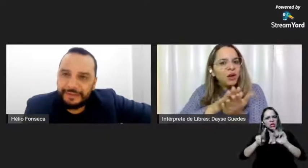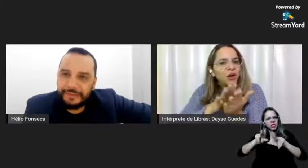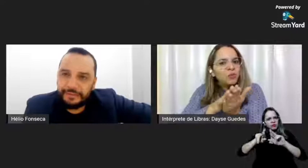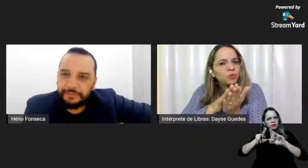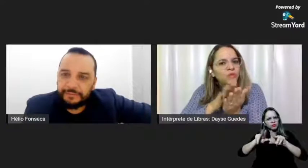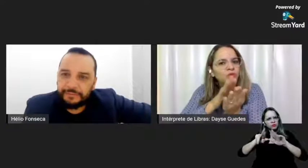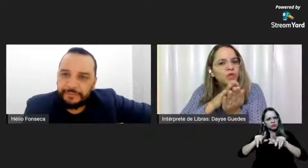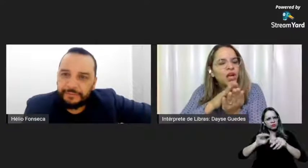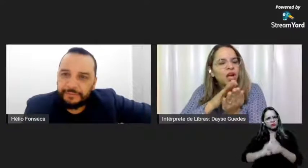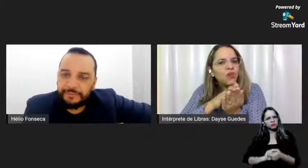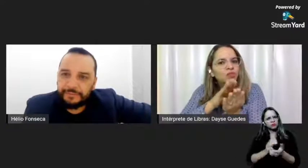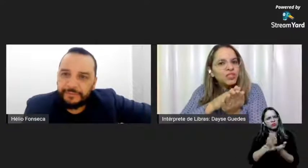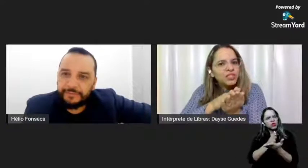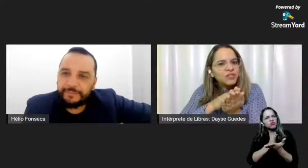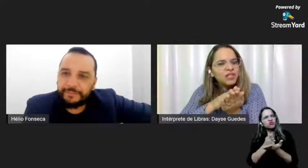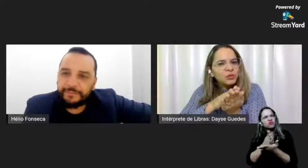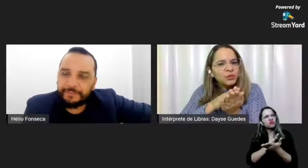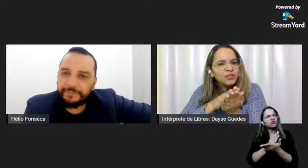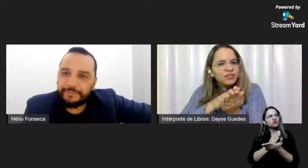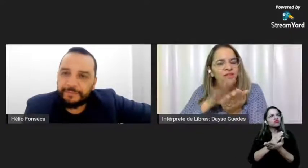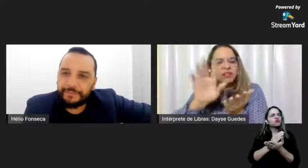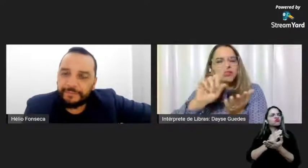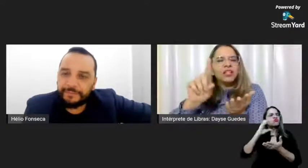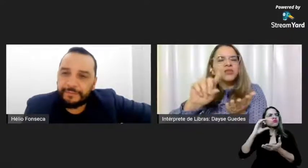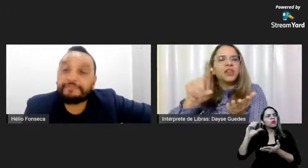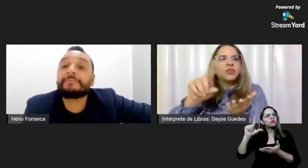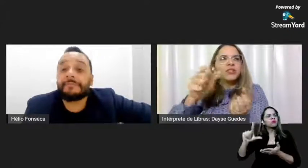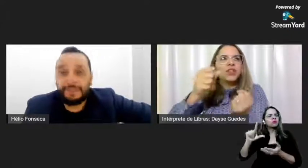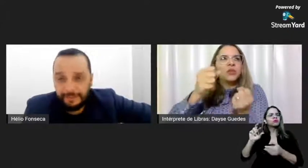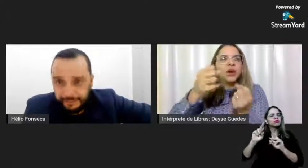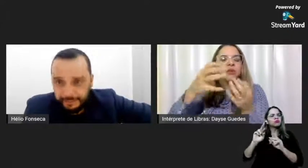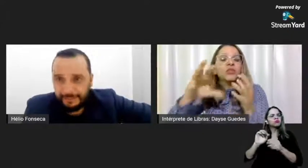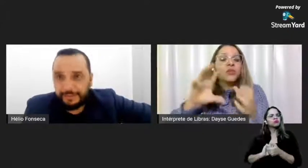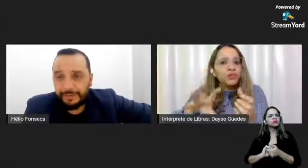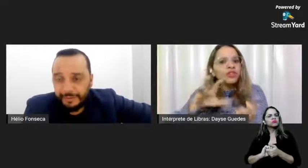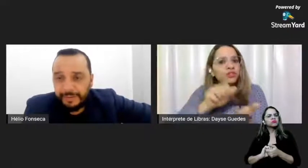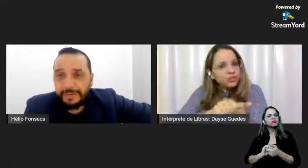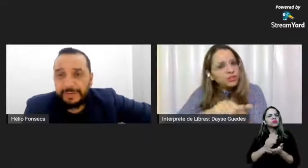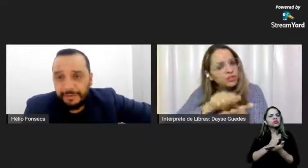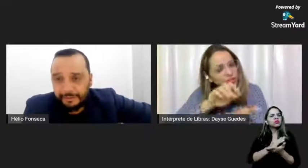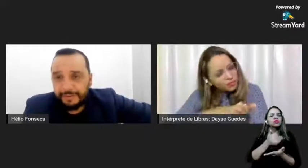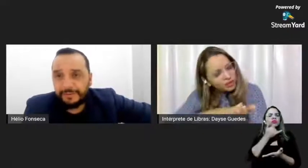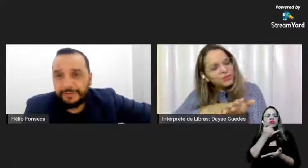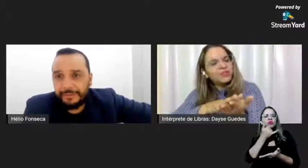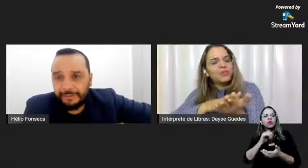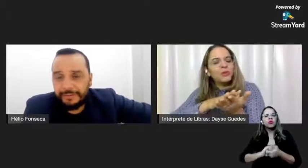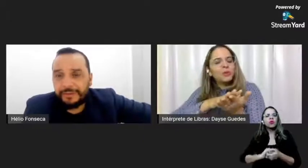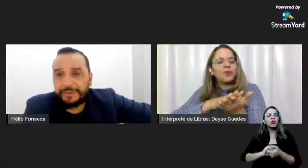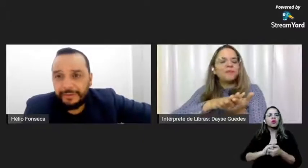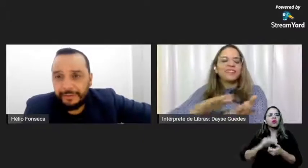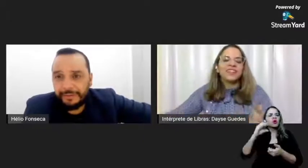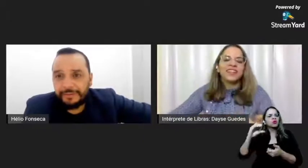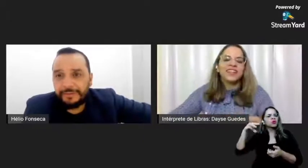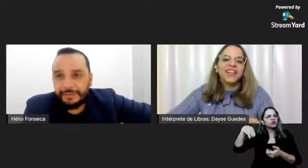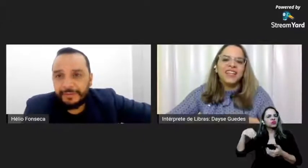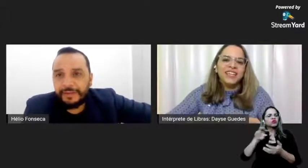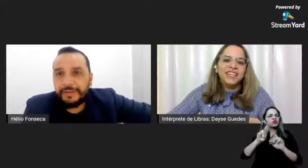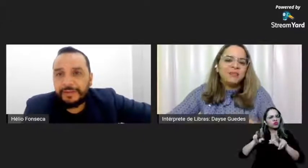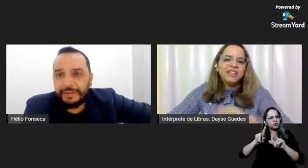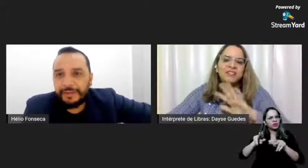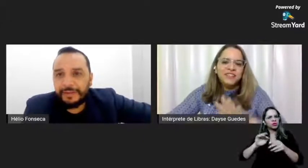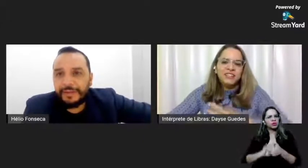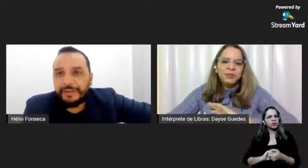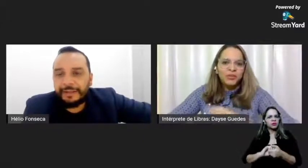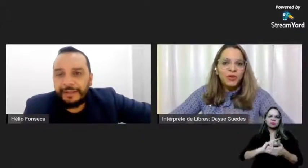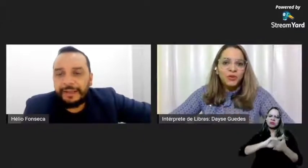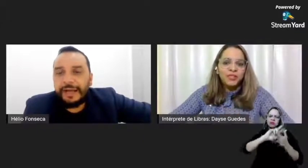diferente, alguns classificadores não, algumas configurações de mãos, desculpa,